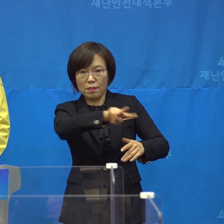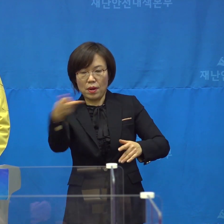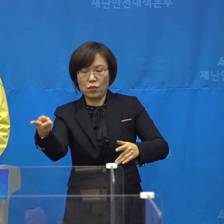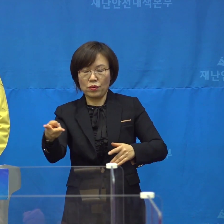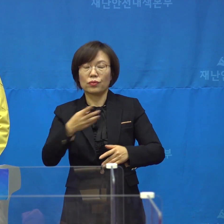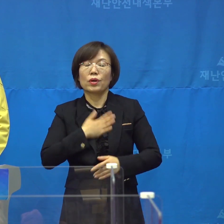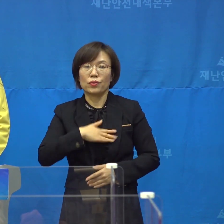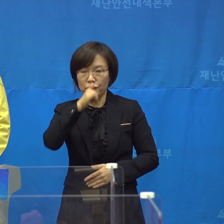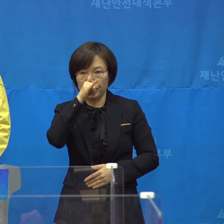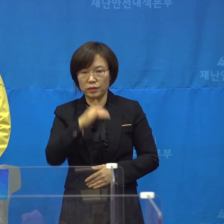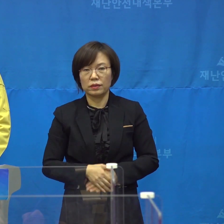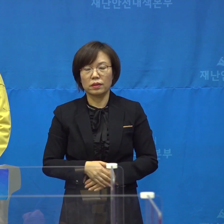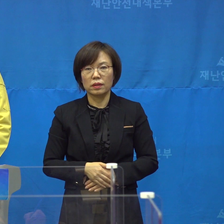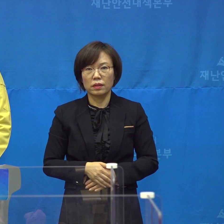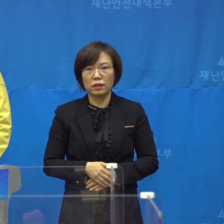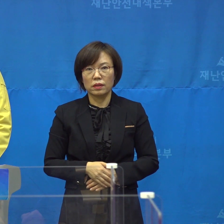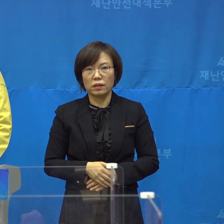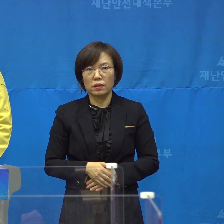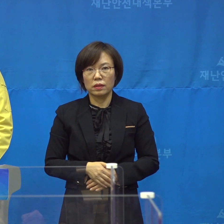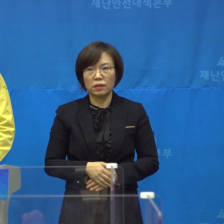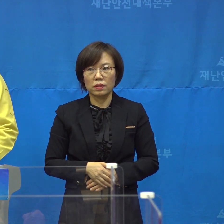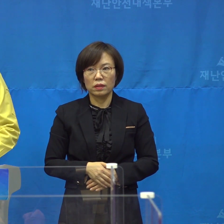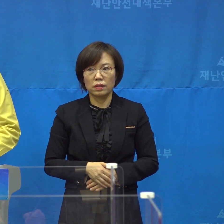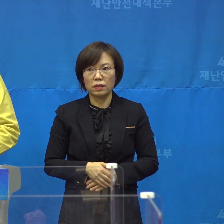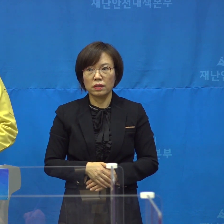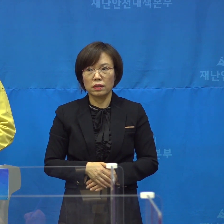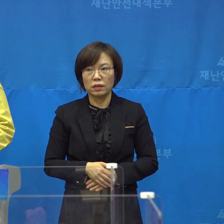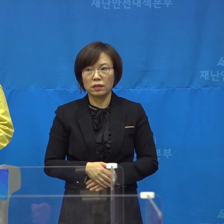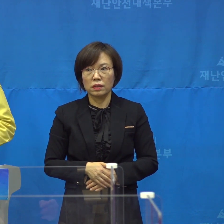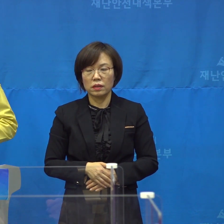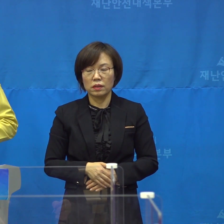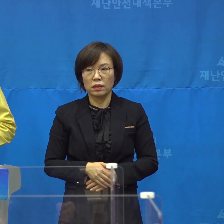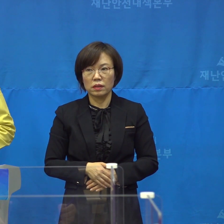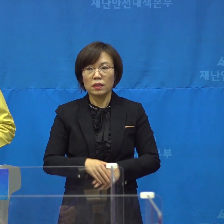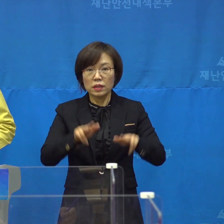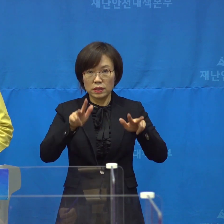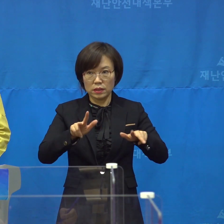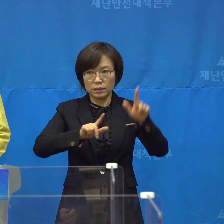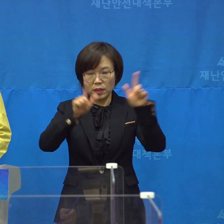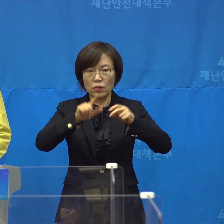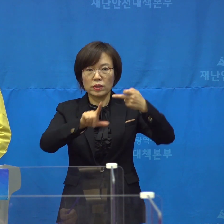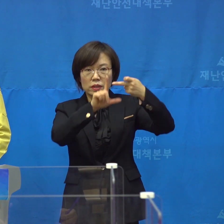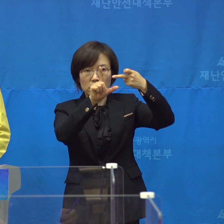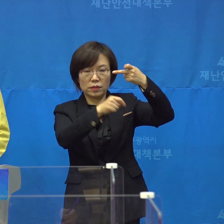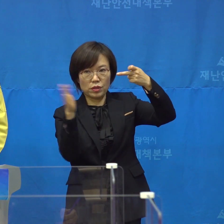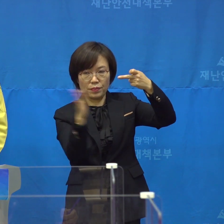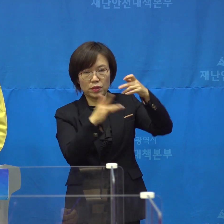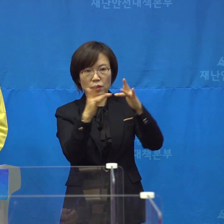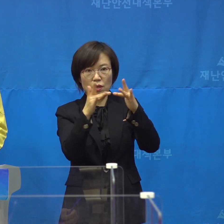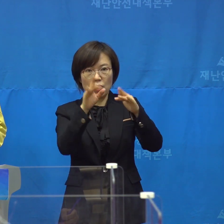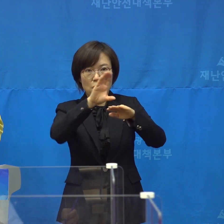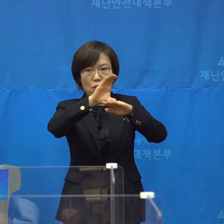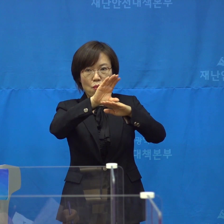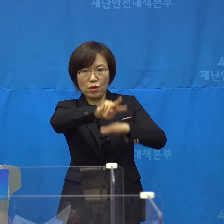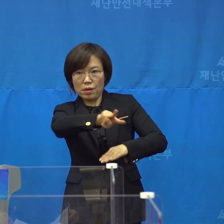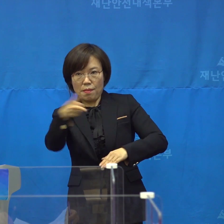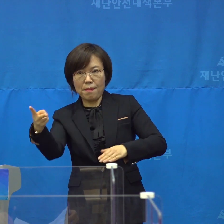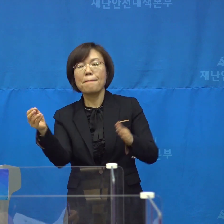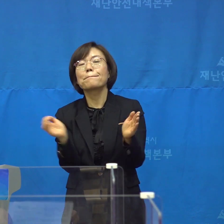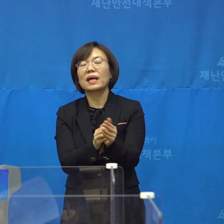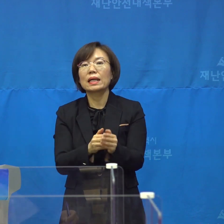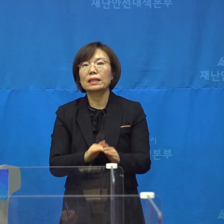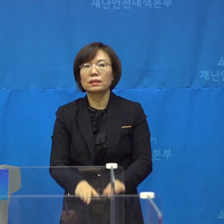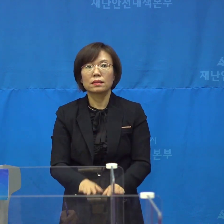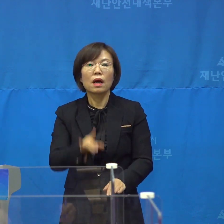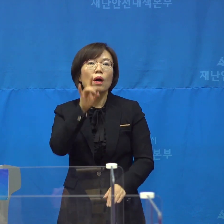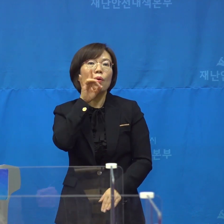알고 있습니다. 그리고 그 예, 지금 현재 상태는 그렇습니다. 예, 시간 관계상